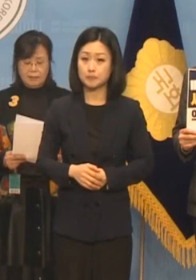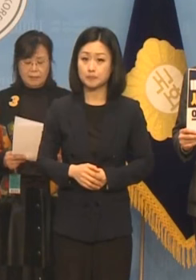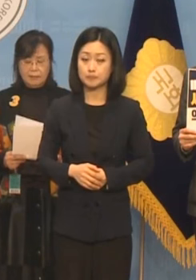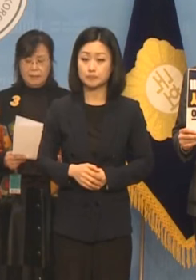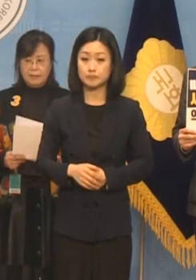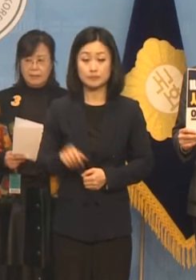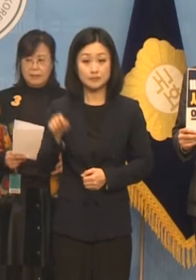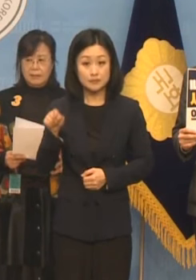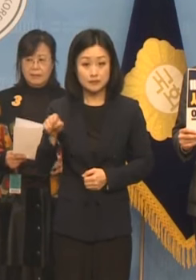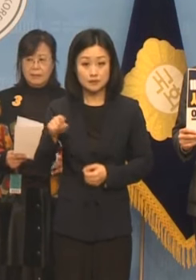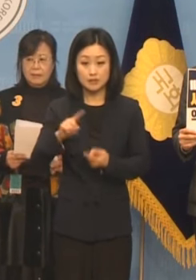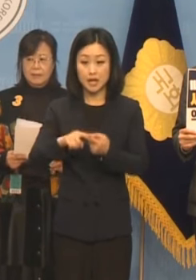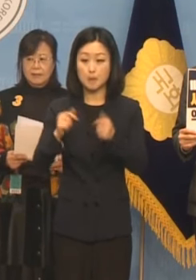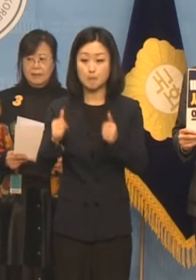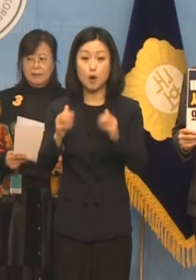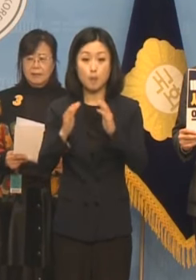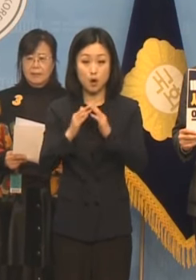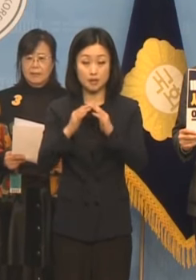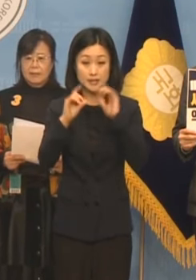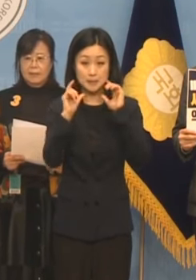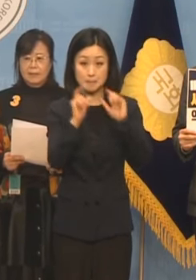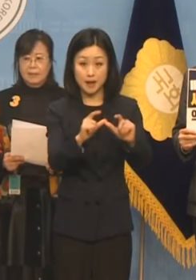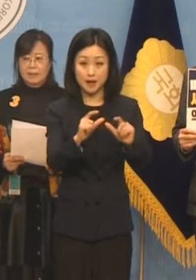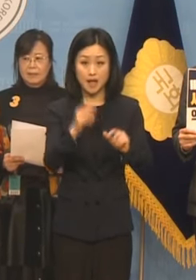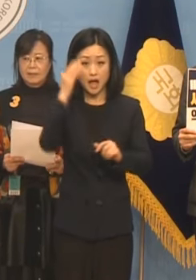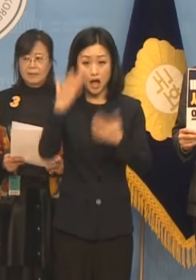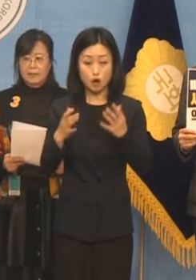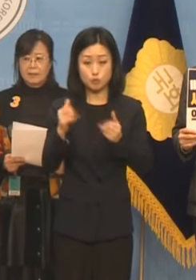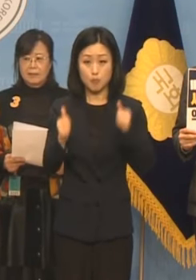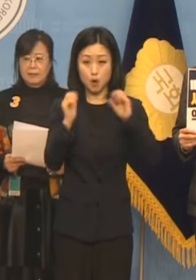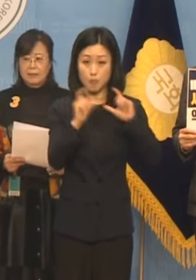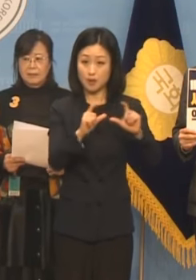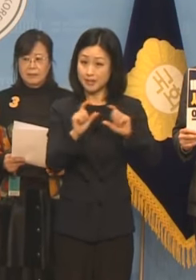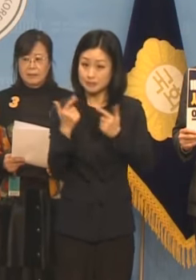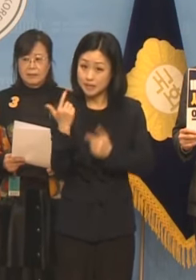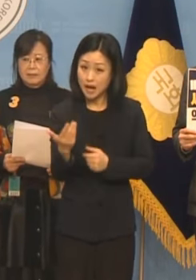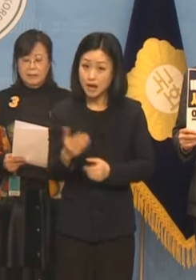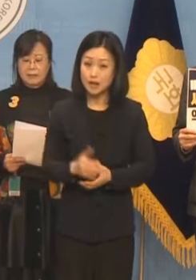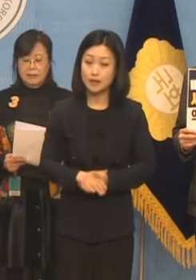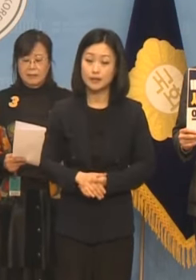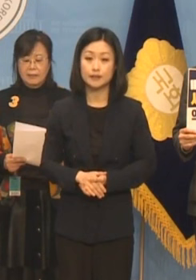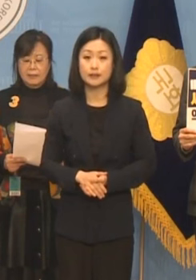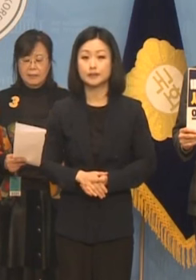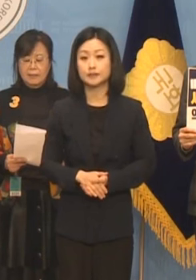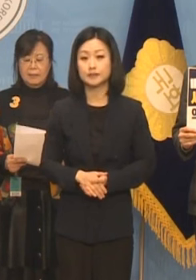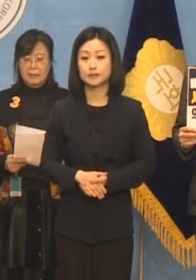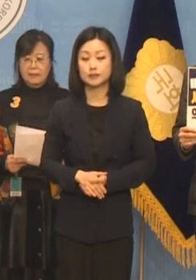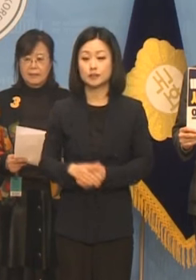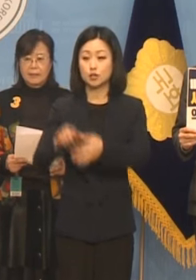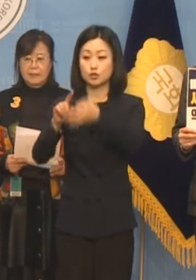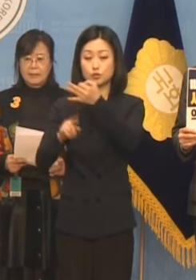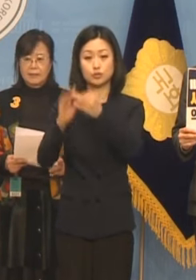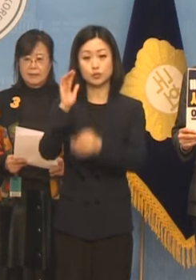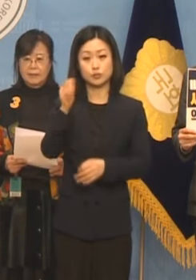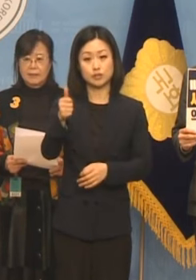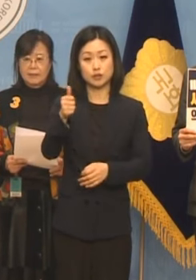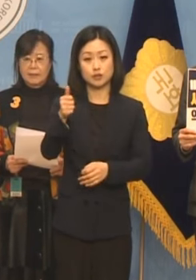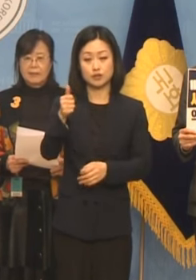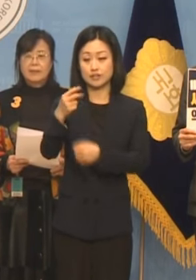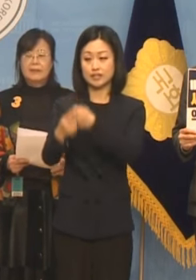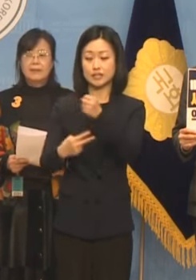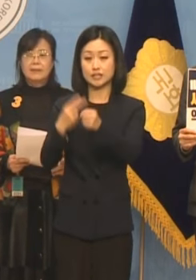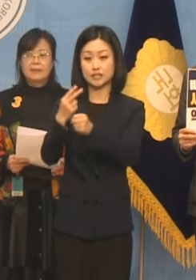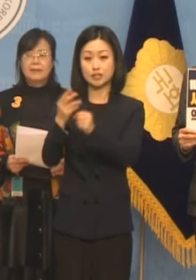해당된다는 판결을 한 법원은 대한민국 법원이 아니라 다른 나라의 법원입니까? 윤석열 대통령이 지난